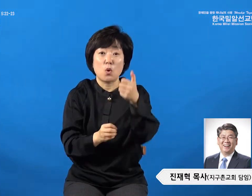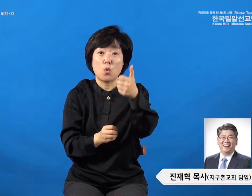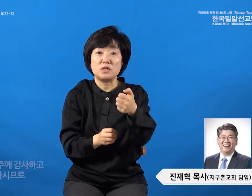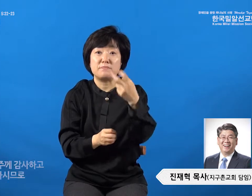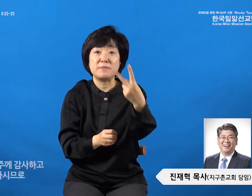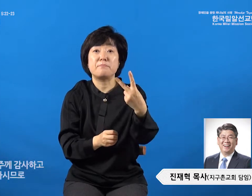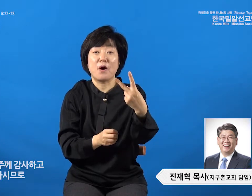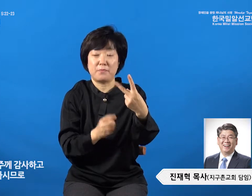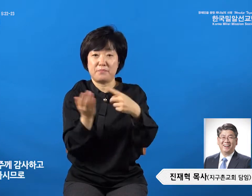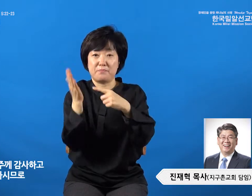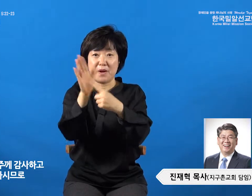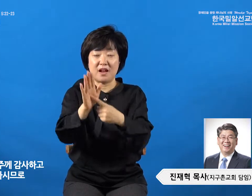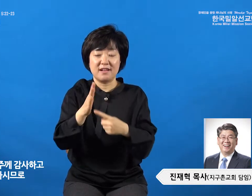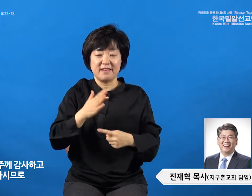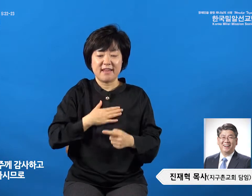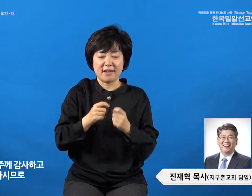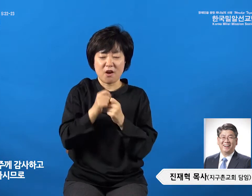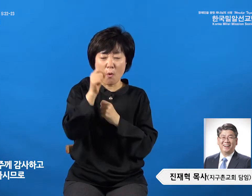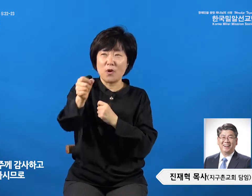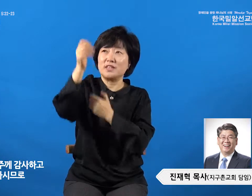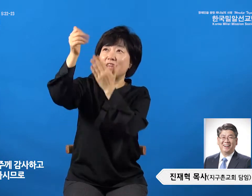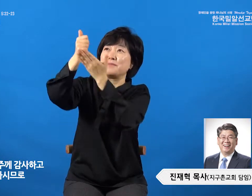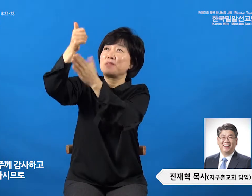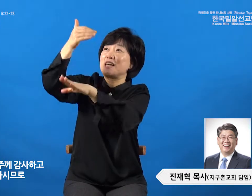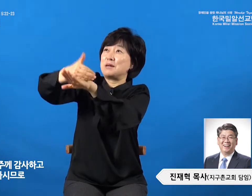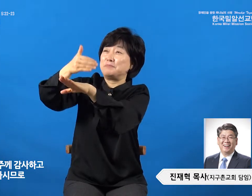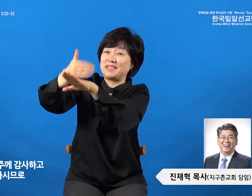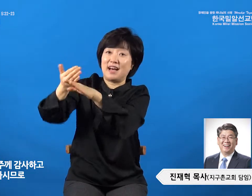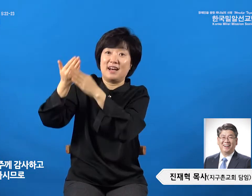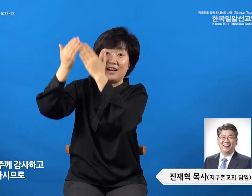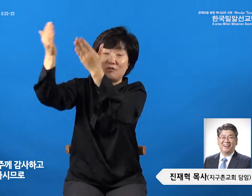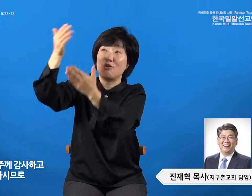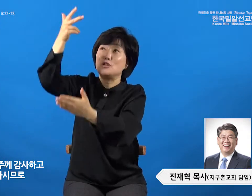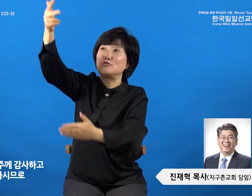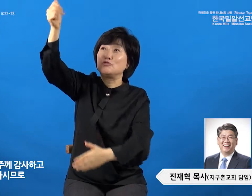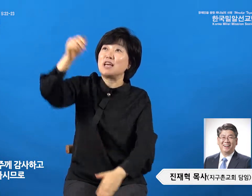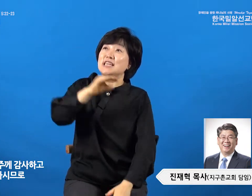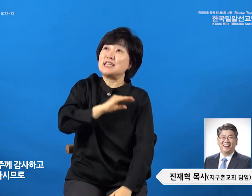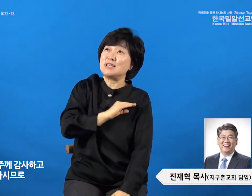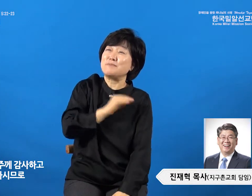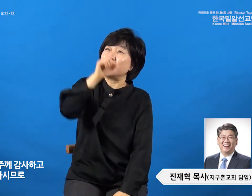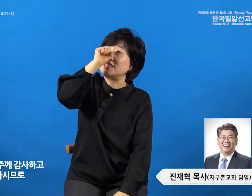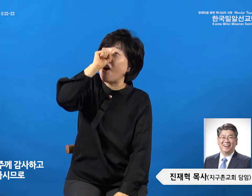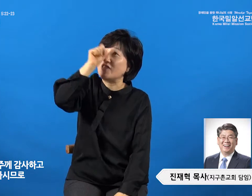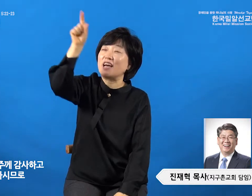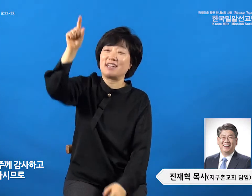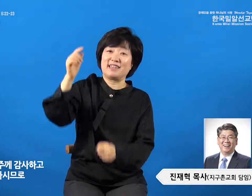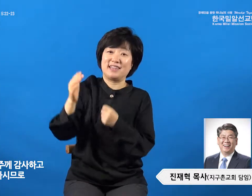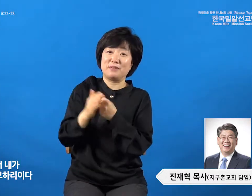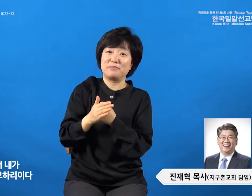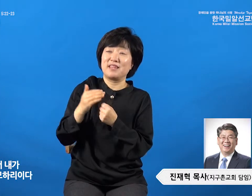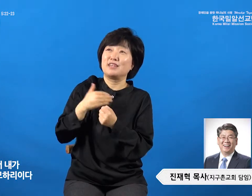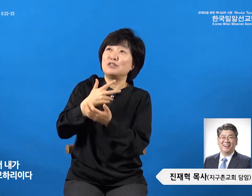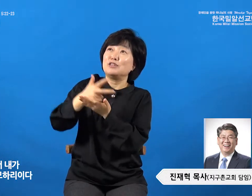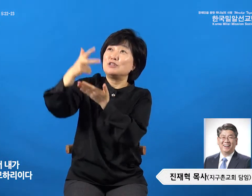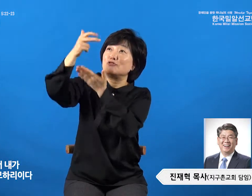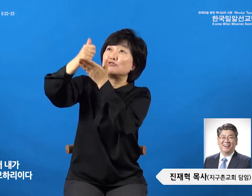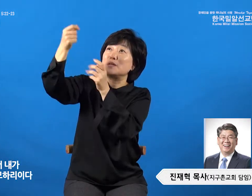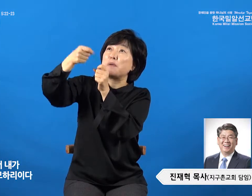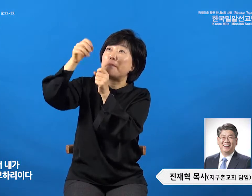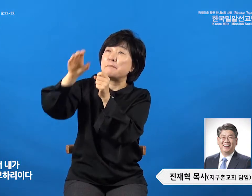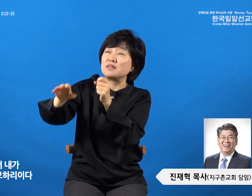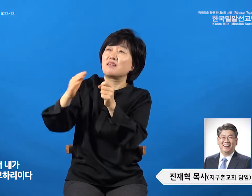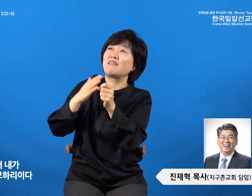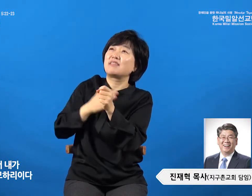시편 52편은 말씀합니다. 내가 영원히 주께 감사하고 주의 이름이 선하심으로 주의 성도